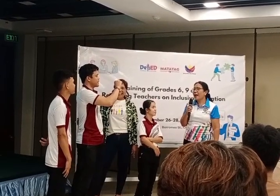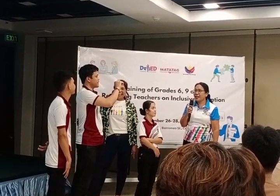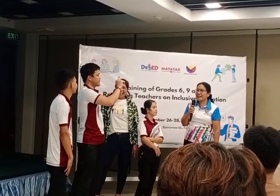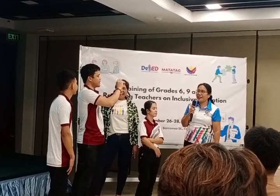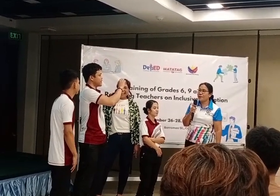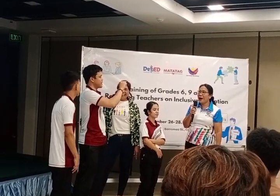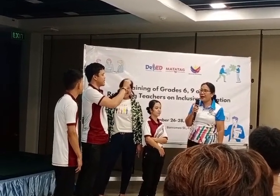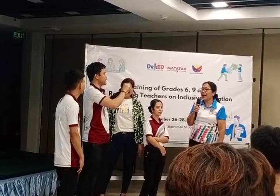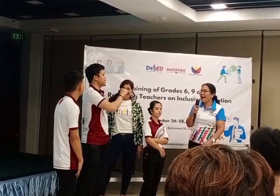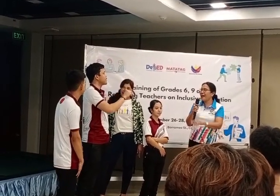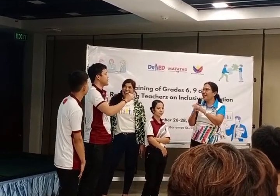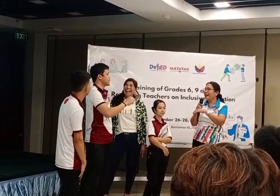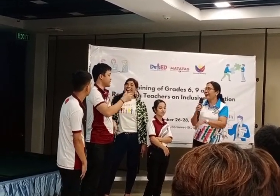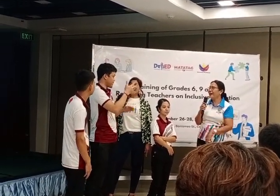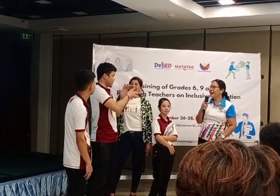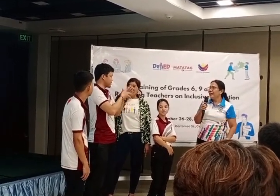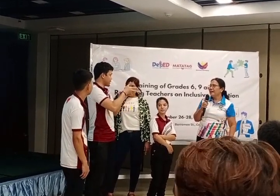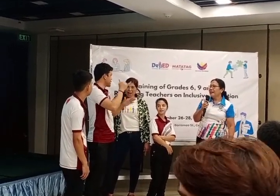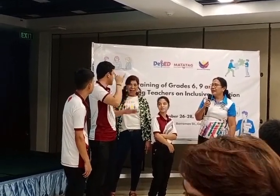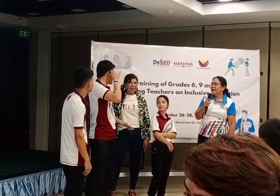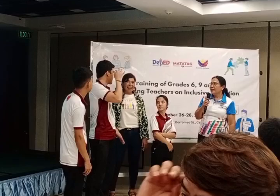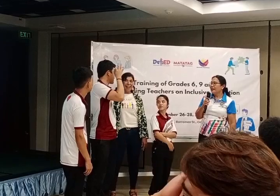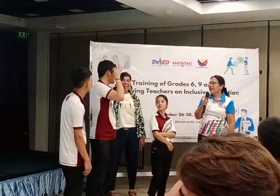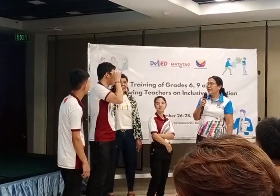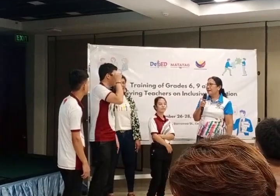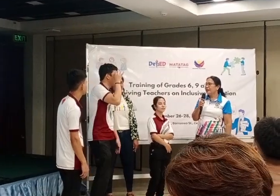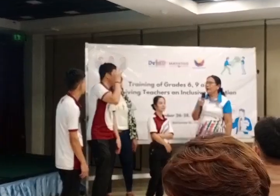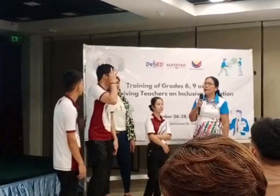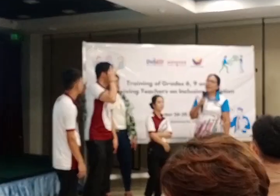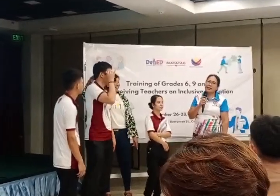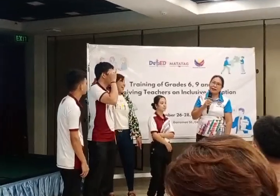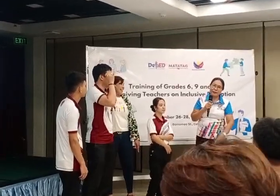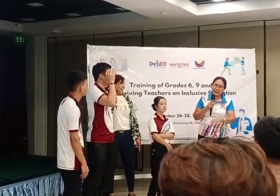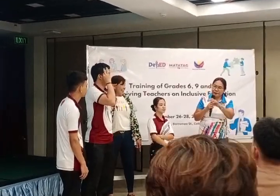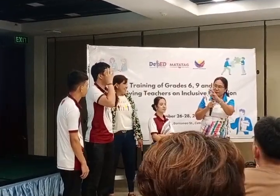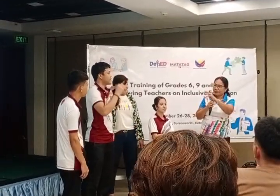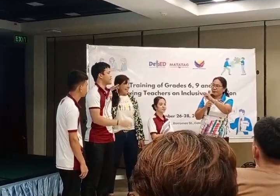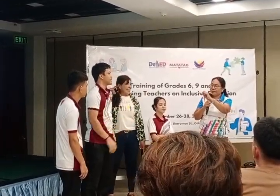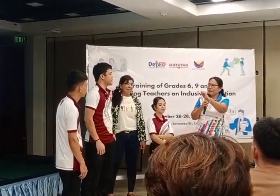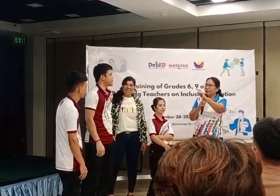Taas kayo, maka. Kaluyas. May sign.